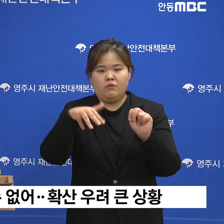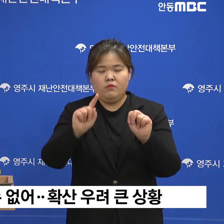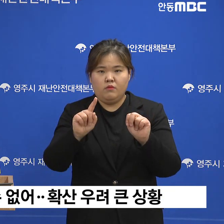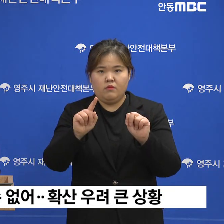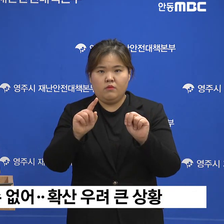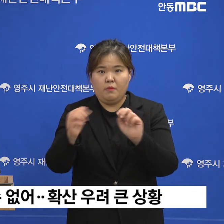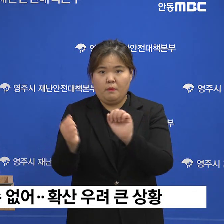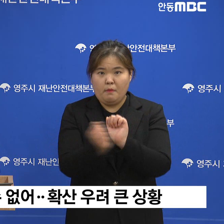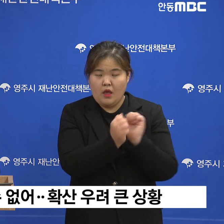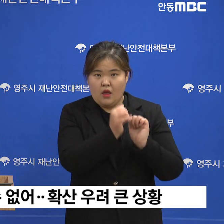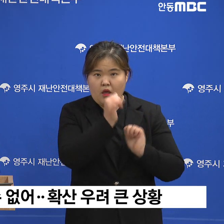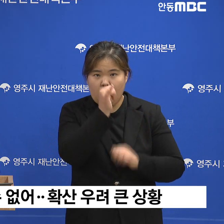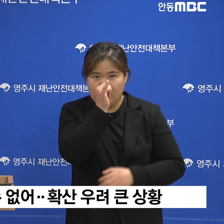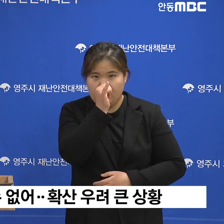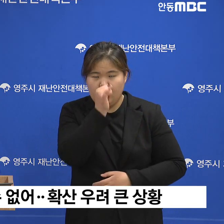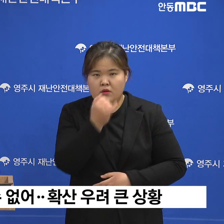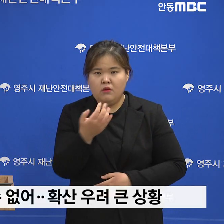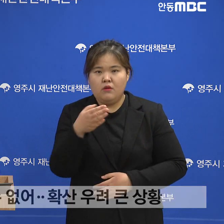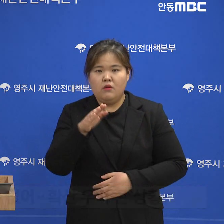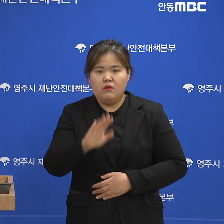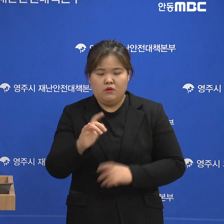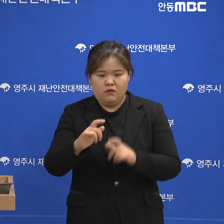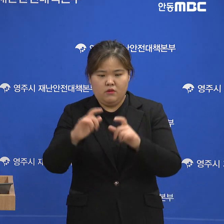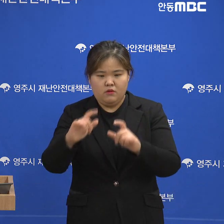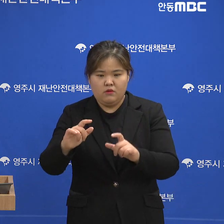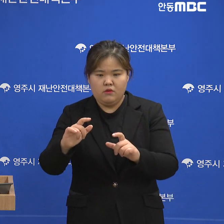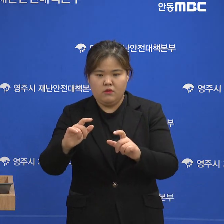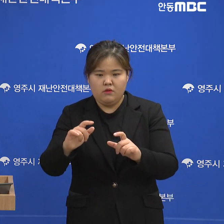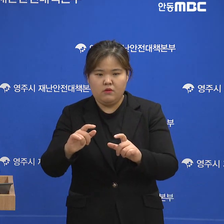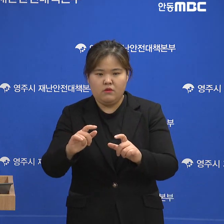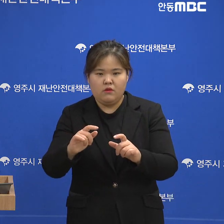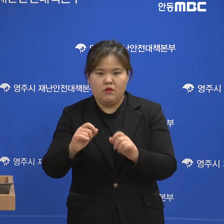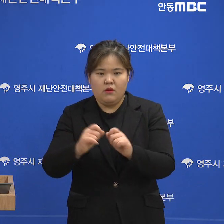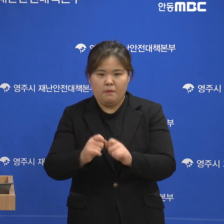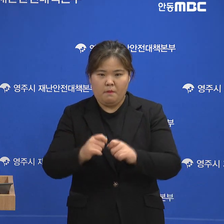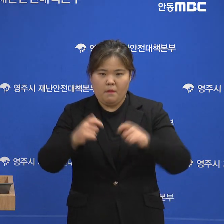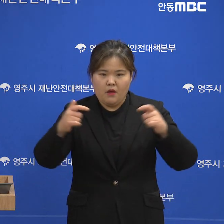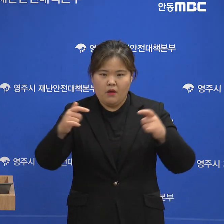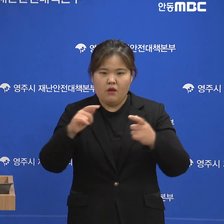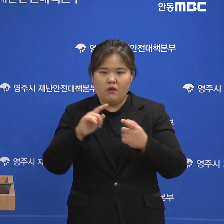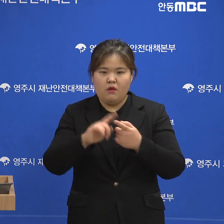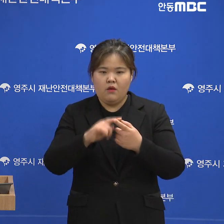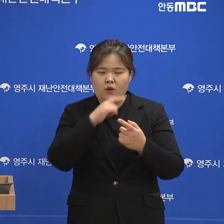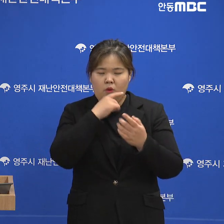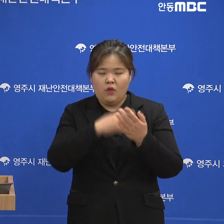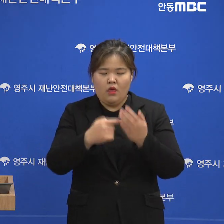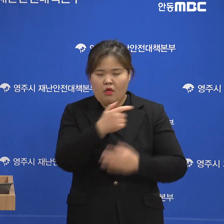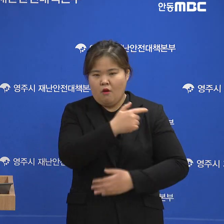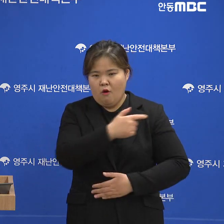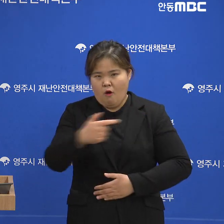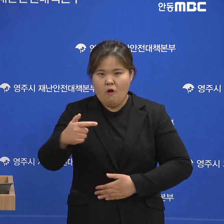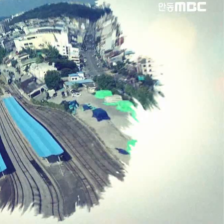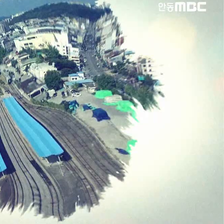발생한다면 지역의 피해는 우리가 상상할 수 없을 정도로 커질지도 모릅니다.